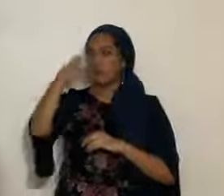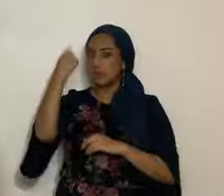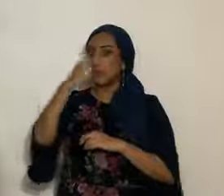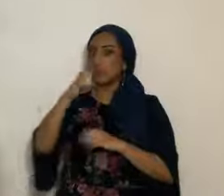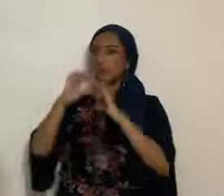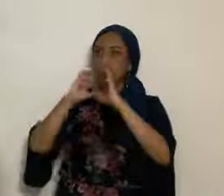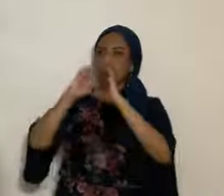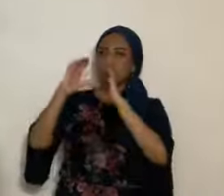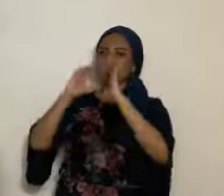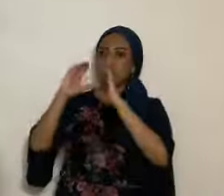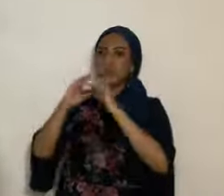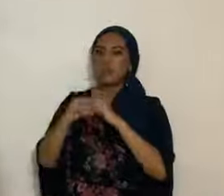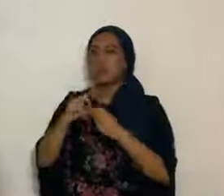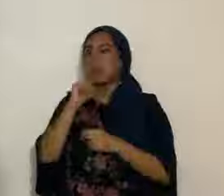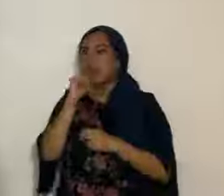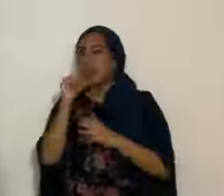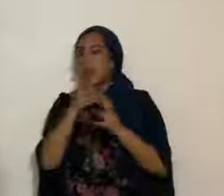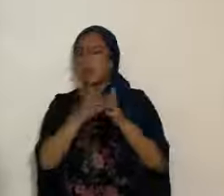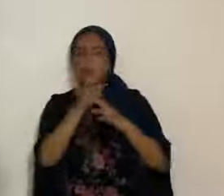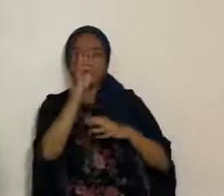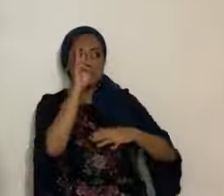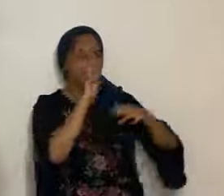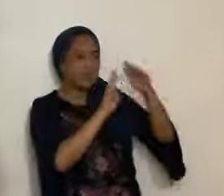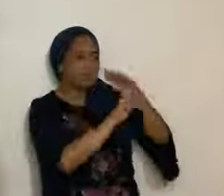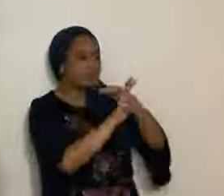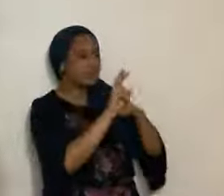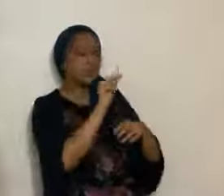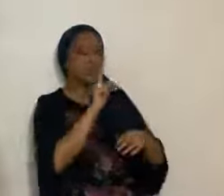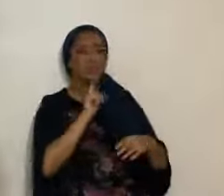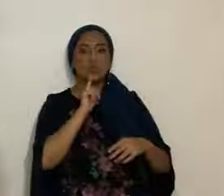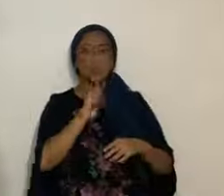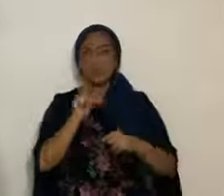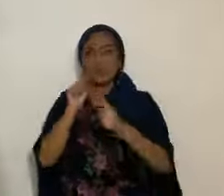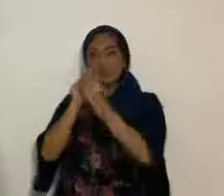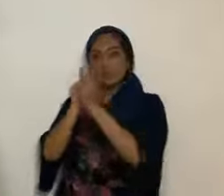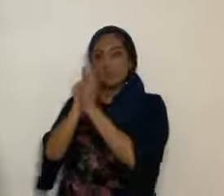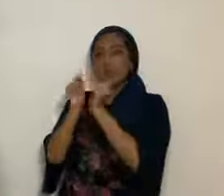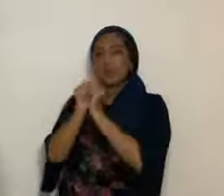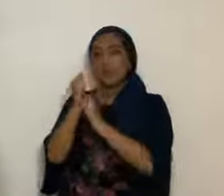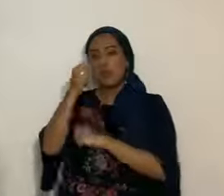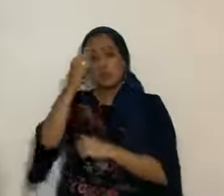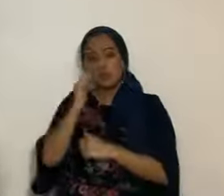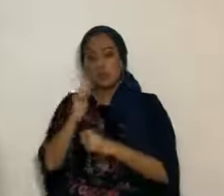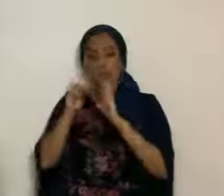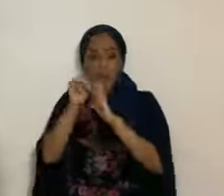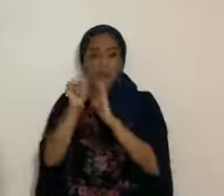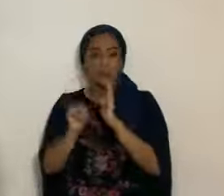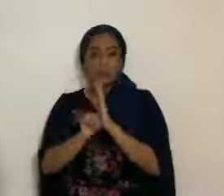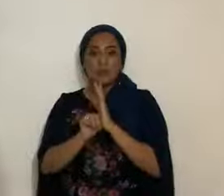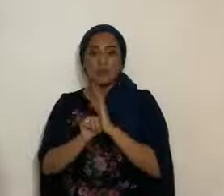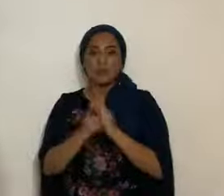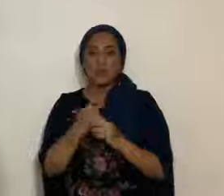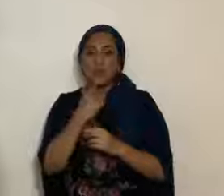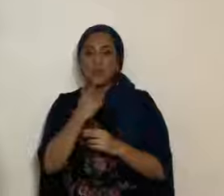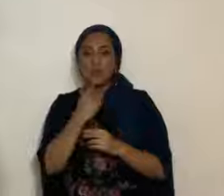ciertamente no lo hacía a través de visiones, que tuvo un contacto personal, que ciertamente dice que fue uno de los